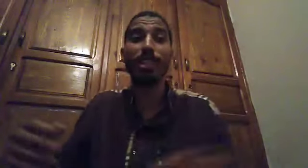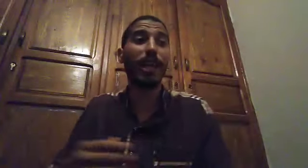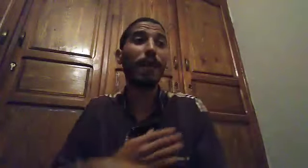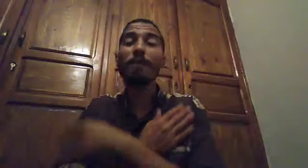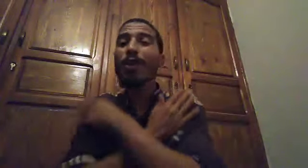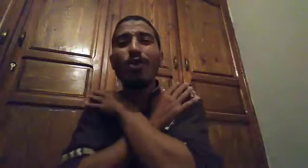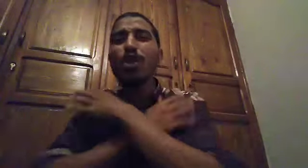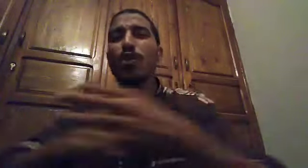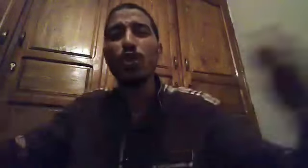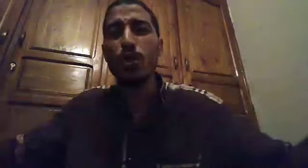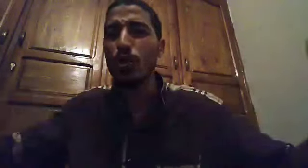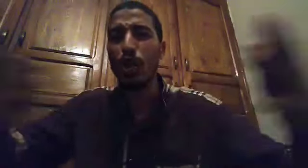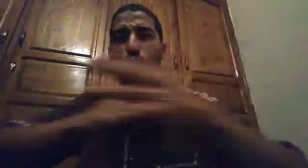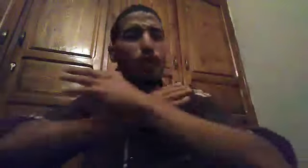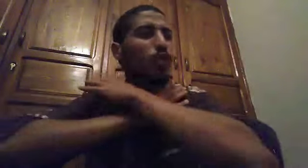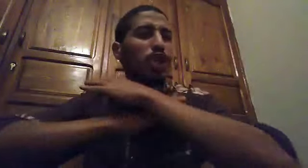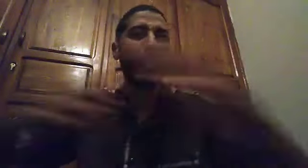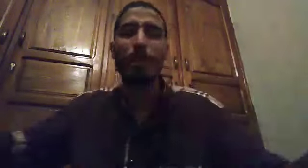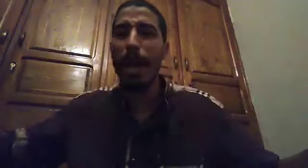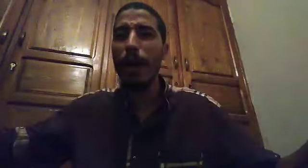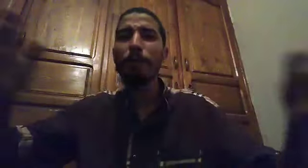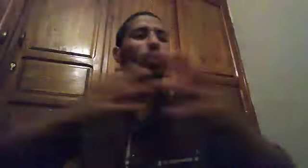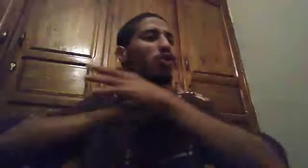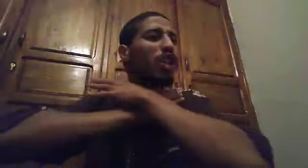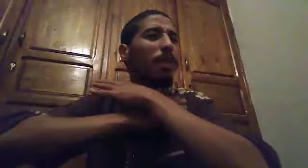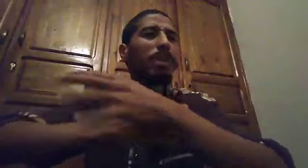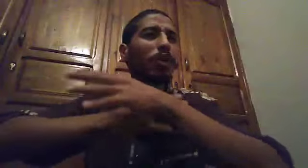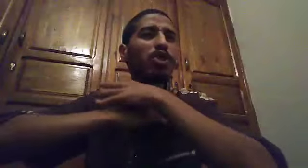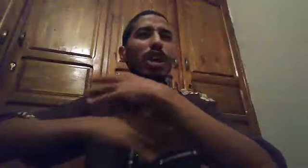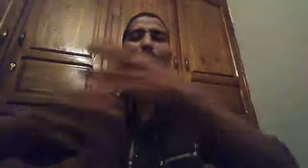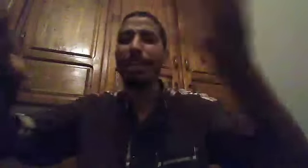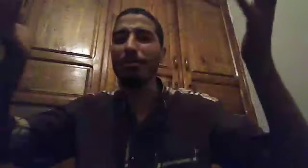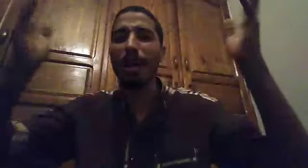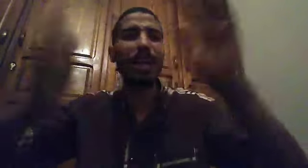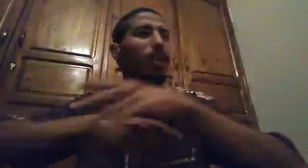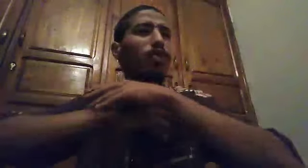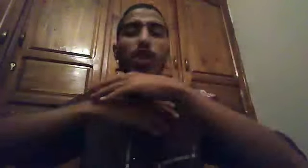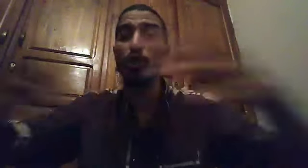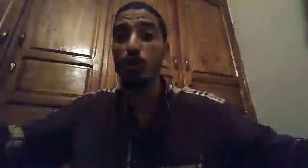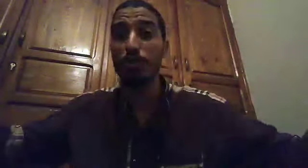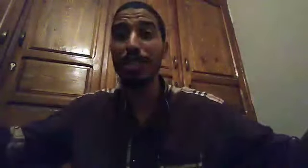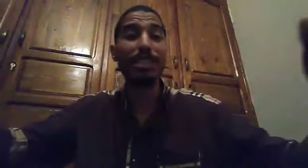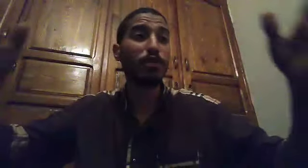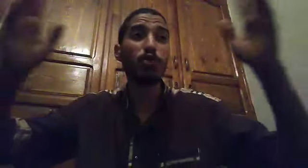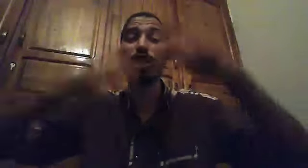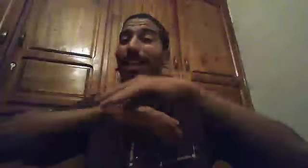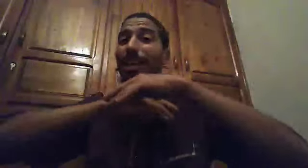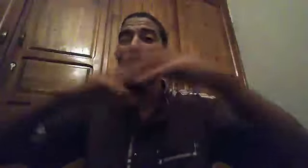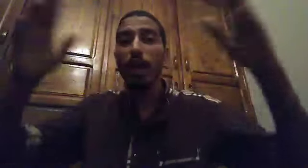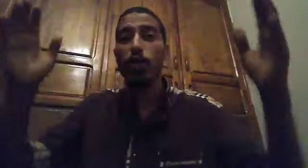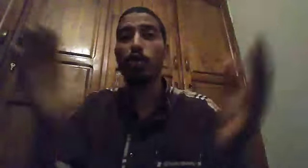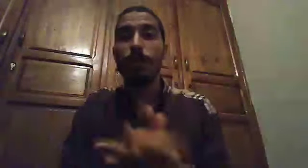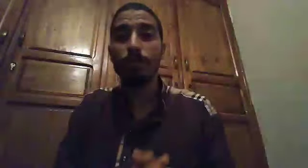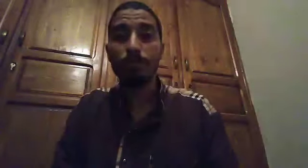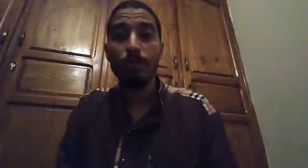دخل. كل شيء اخوتي، كل شيء ابدع، كل شيء امتع. دي ماريا كل شيء ميسي في الشوط الثاني كل شيء.